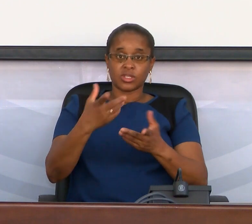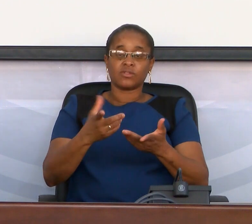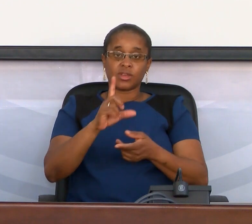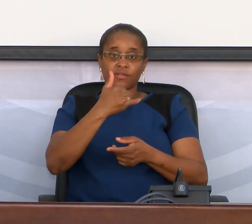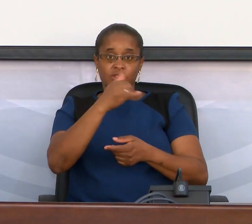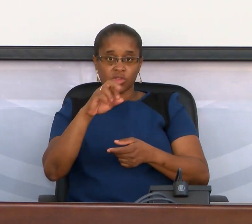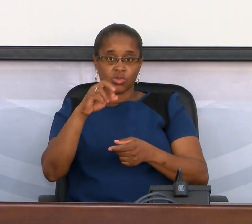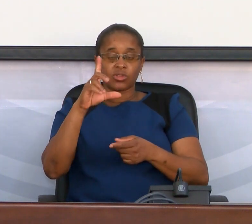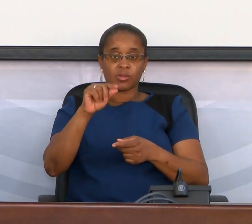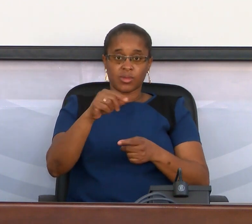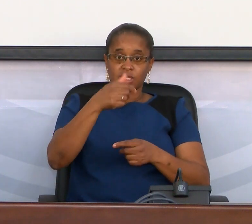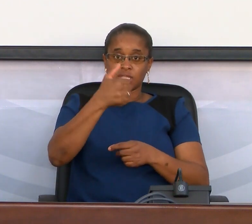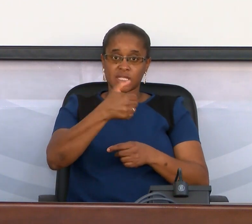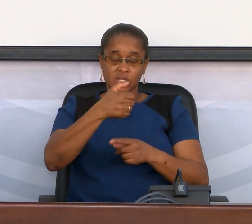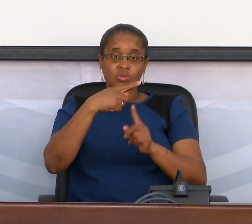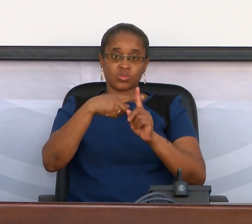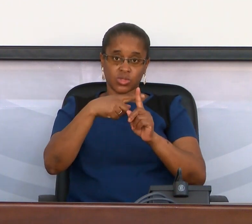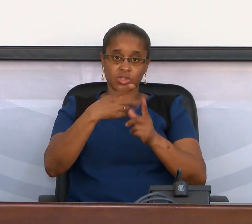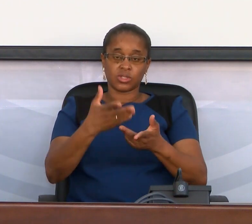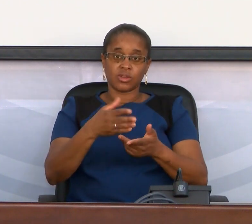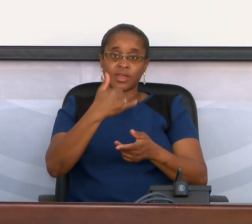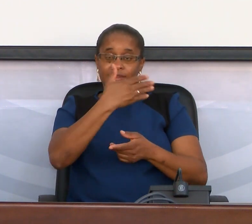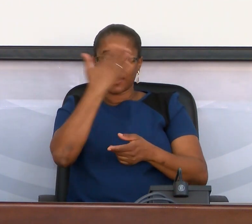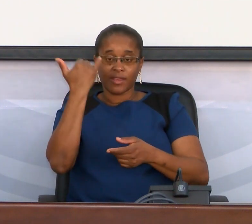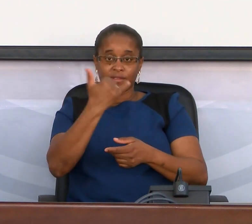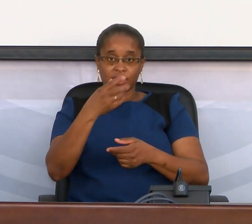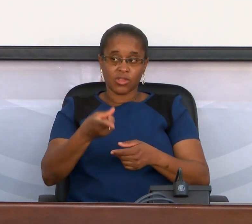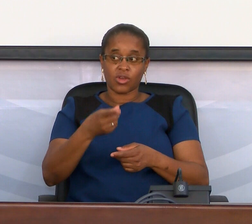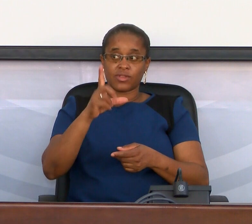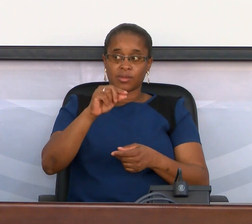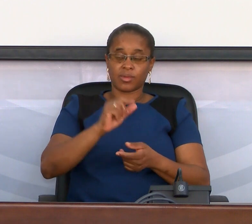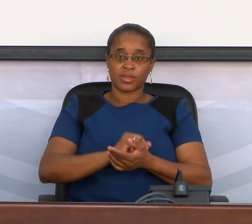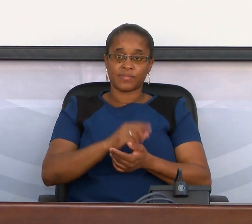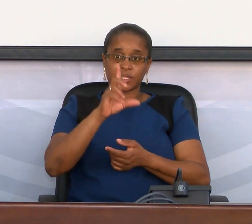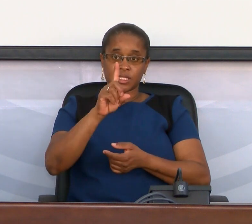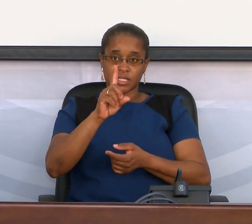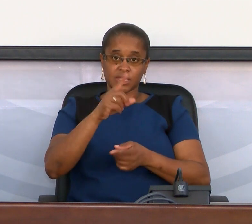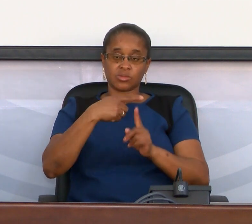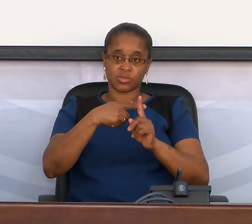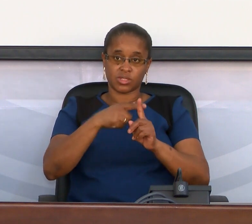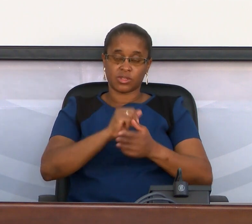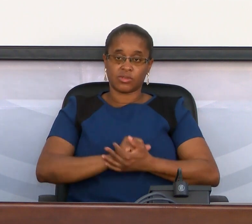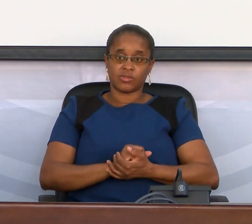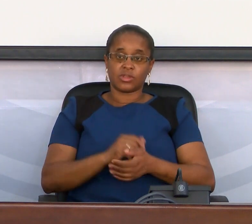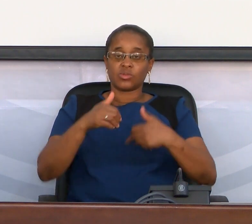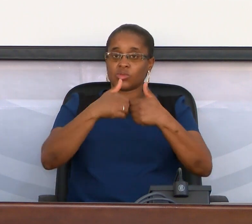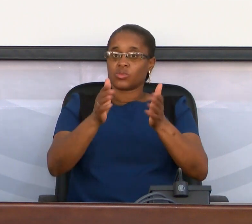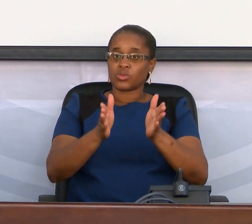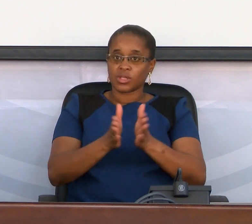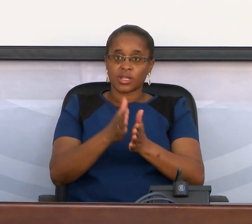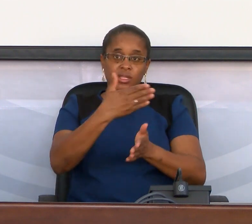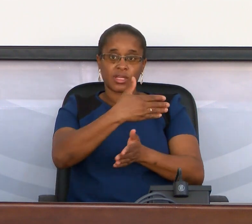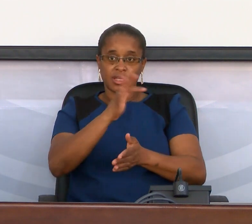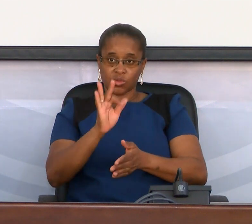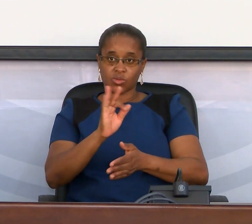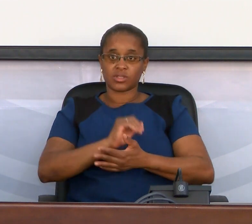dia 28 são cinco casos e do dia 29 são seis casos, que dá o total de